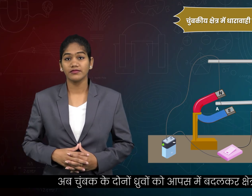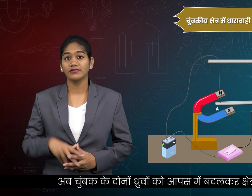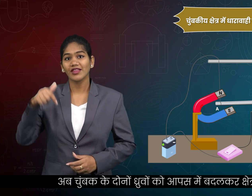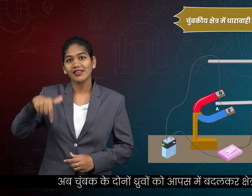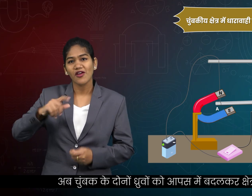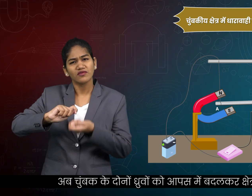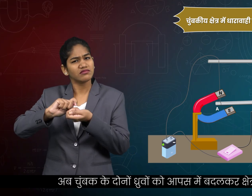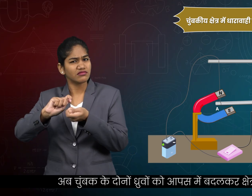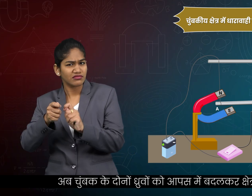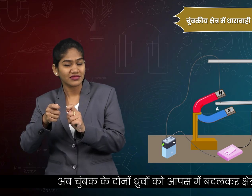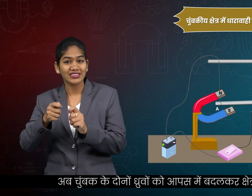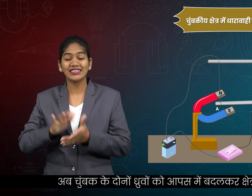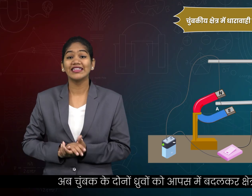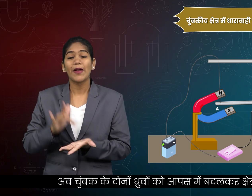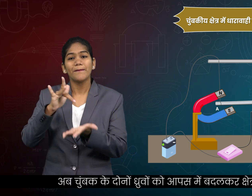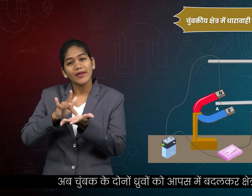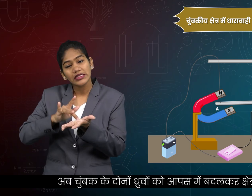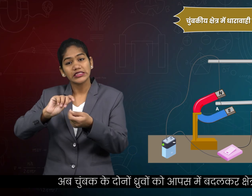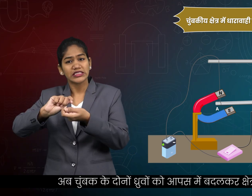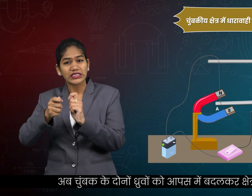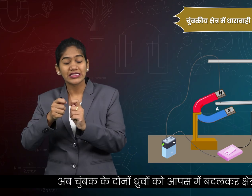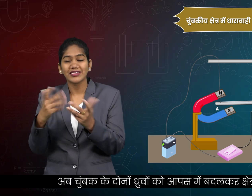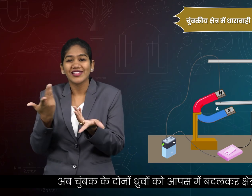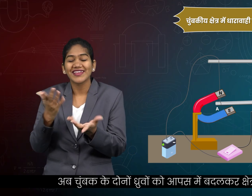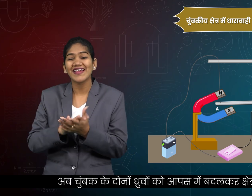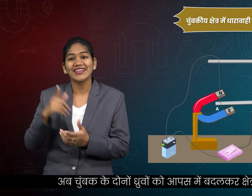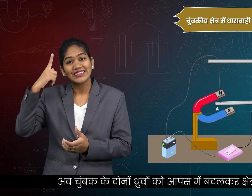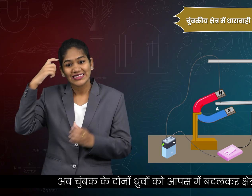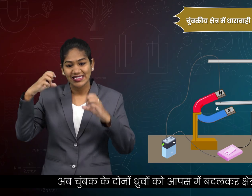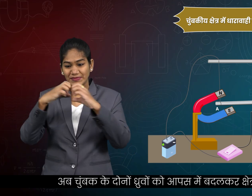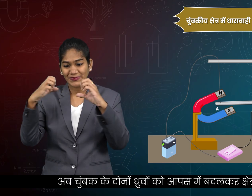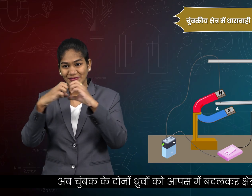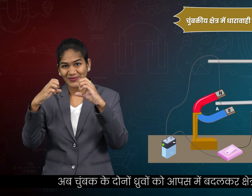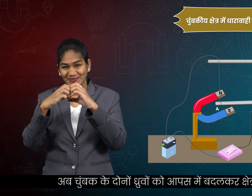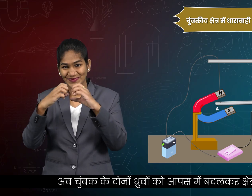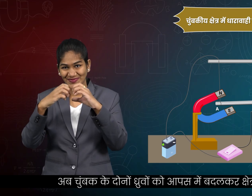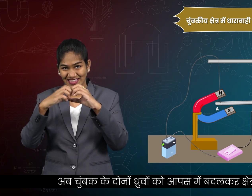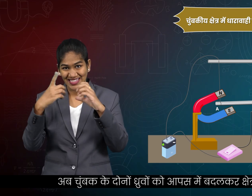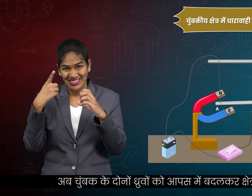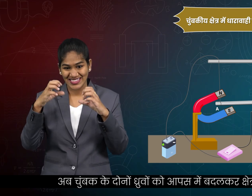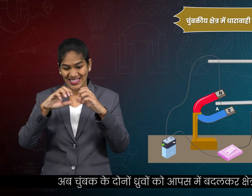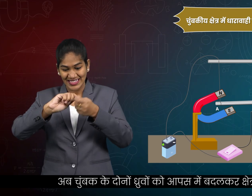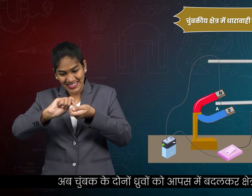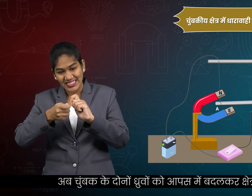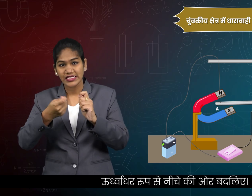अब चुंबक के दोनों ध्रुवों को आपस में बदलकर क्षेत्र की